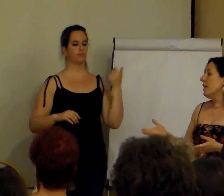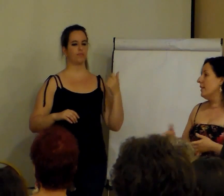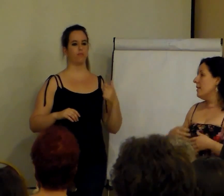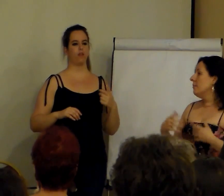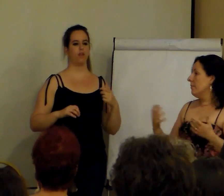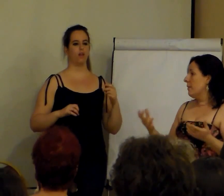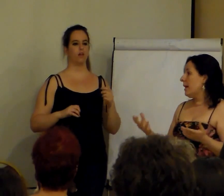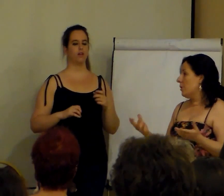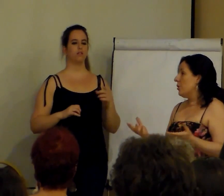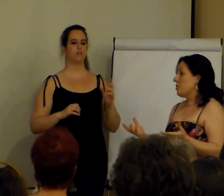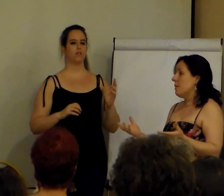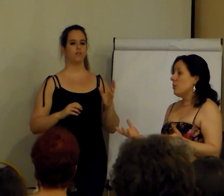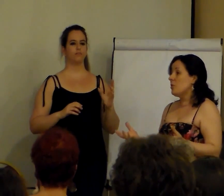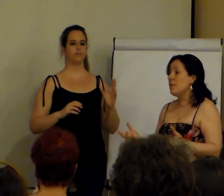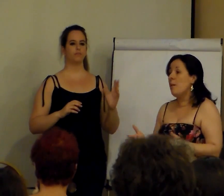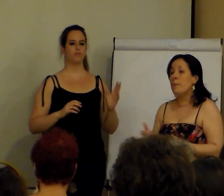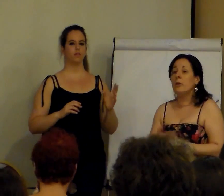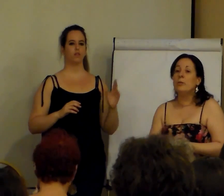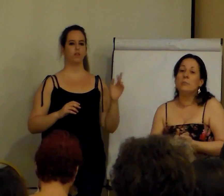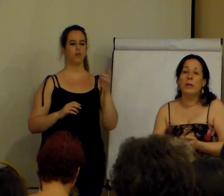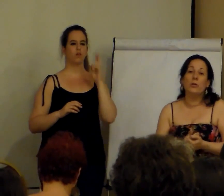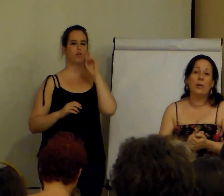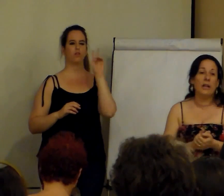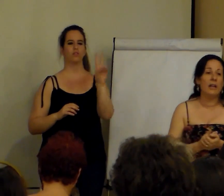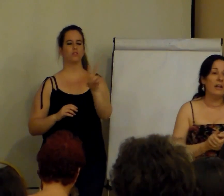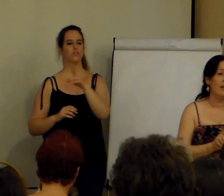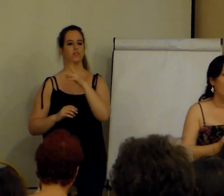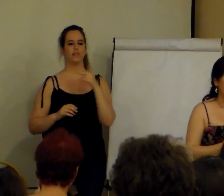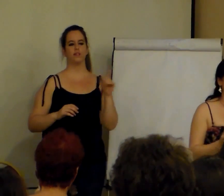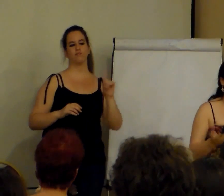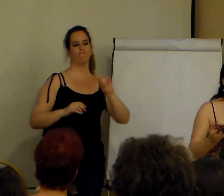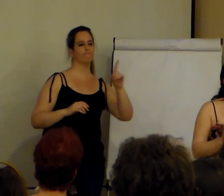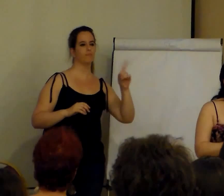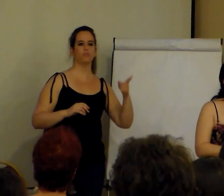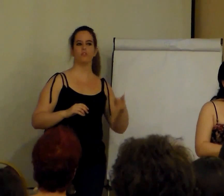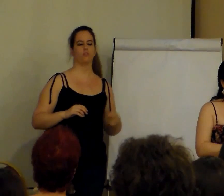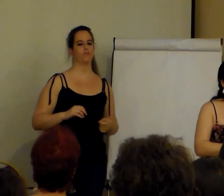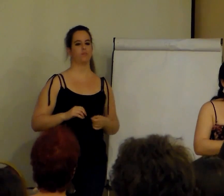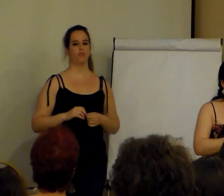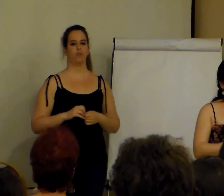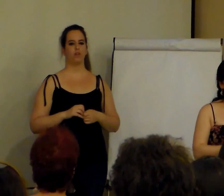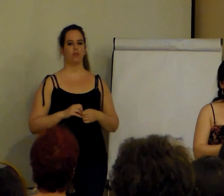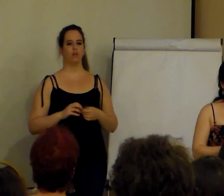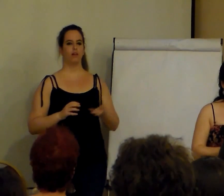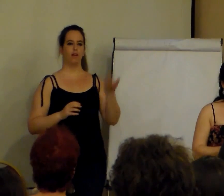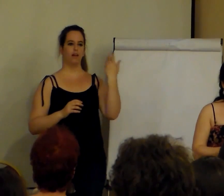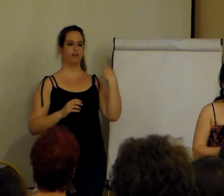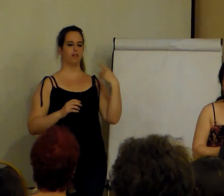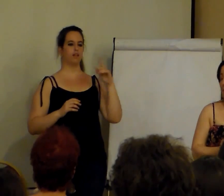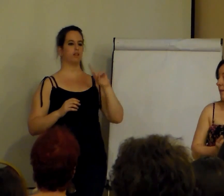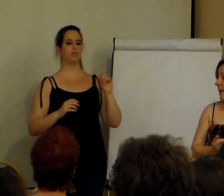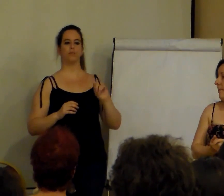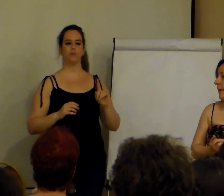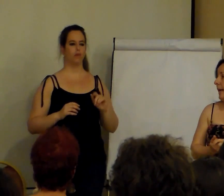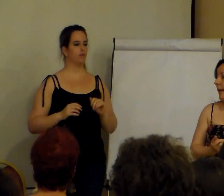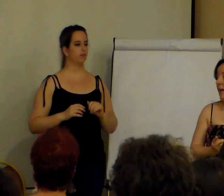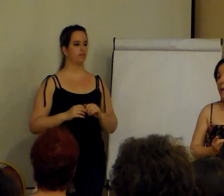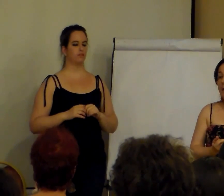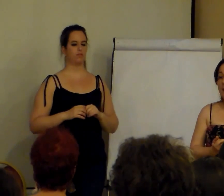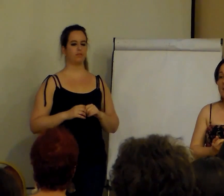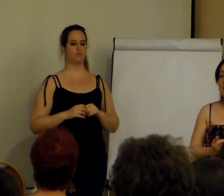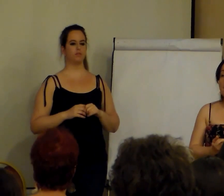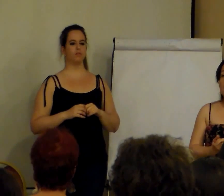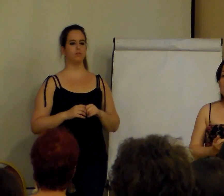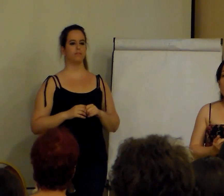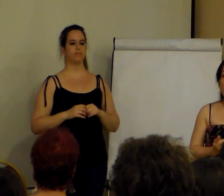más reconocidas tienen más reconocimiento social, pero bueno, no hay que quedarse atrás y hay que seguir luchando, como dice Miriam,